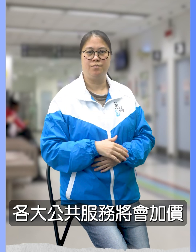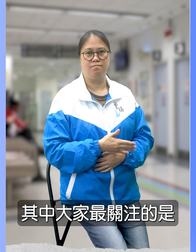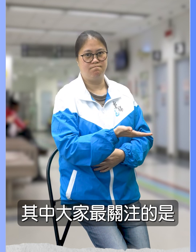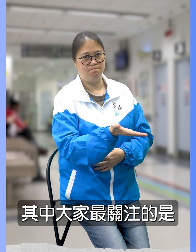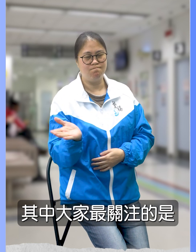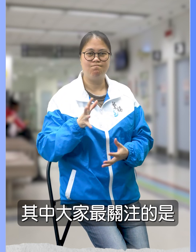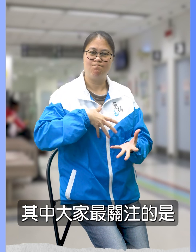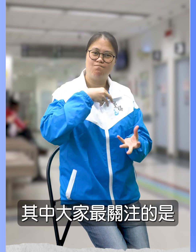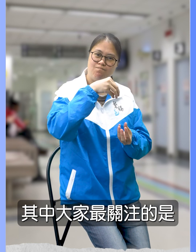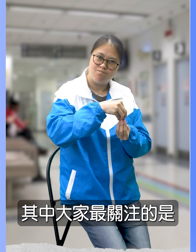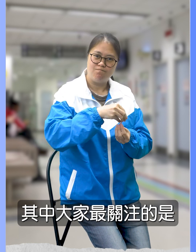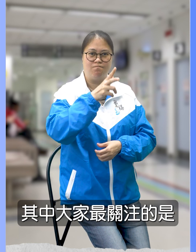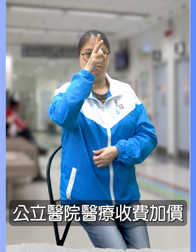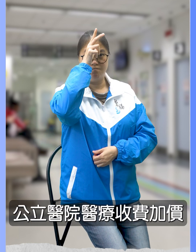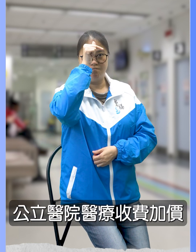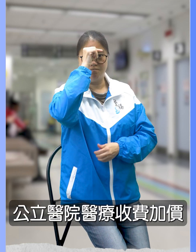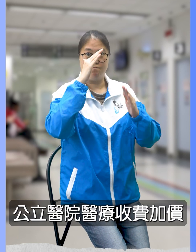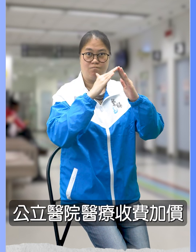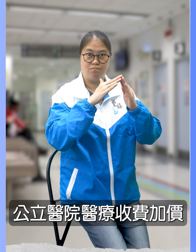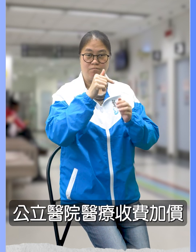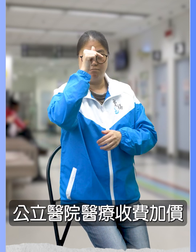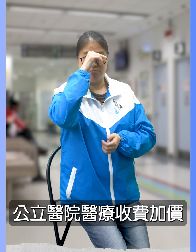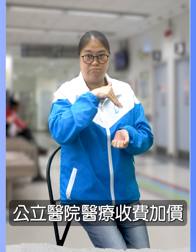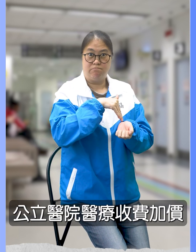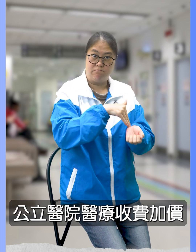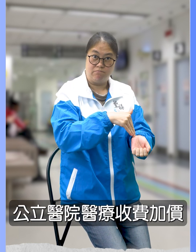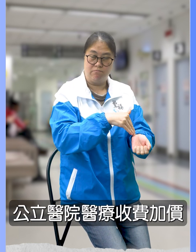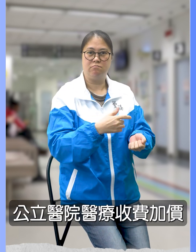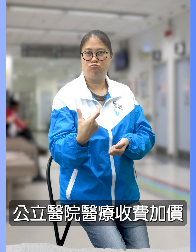其中大家最關注嘅係公立醫院醫療收費加價。